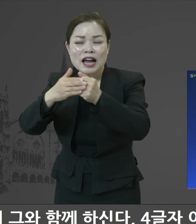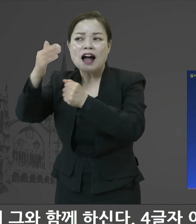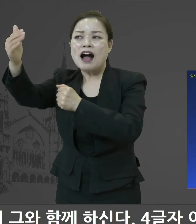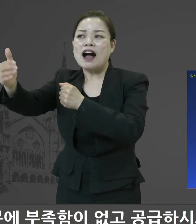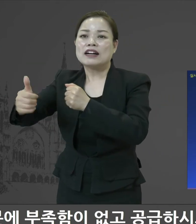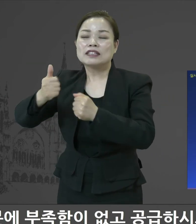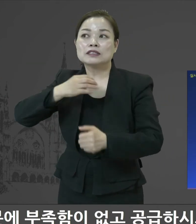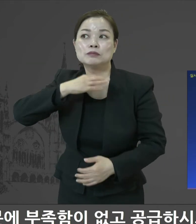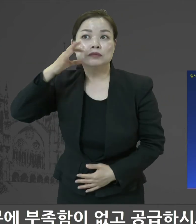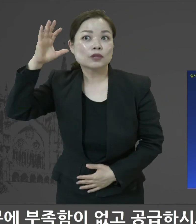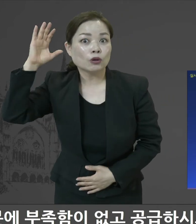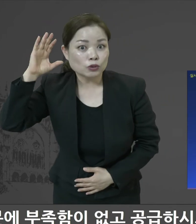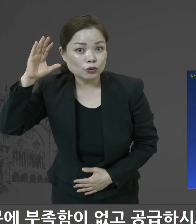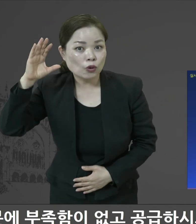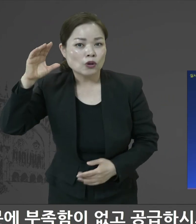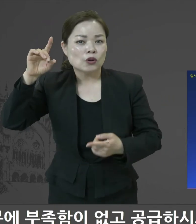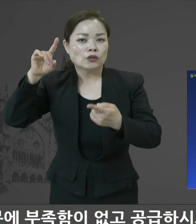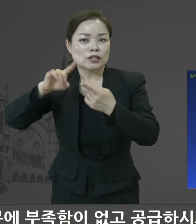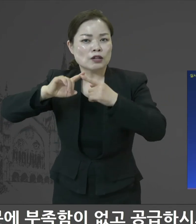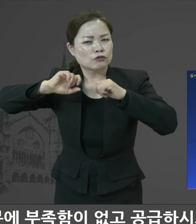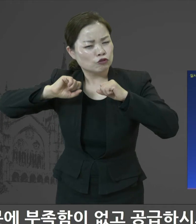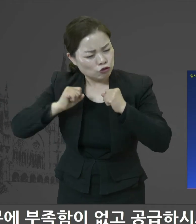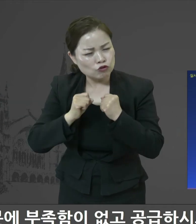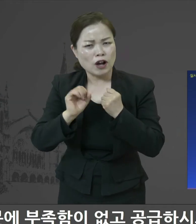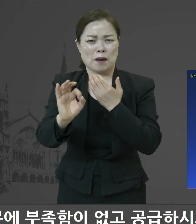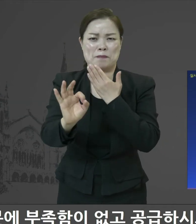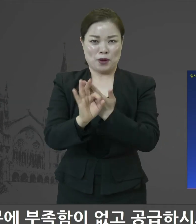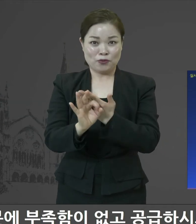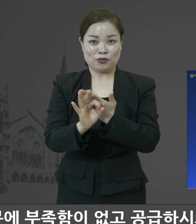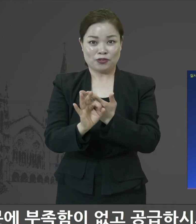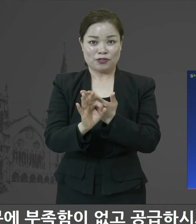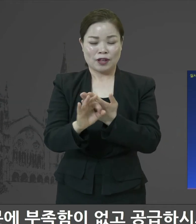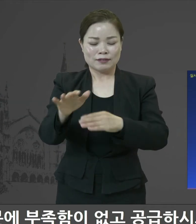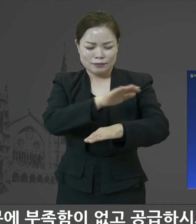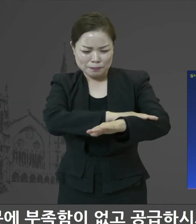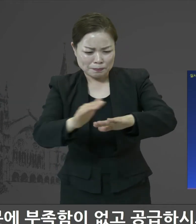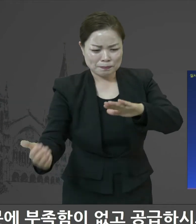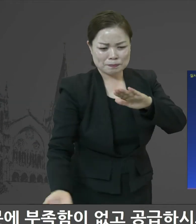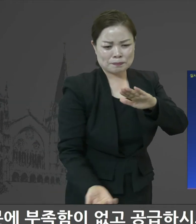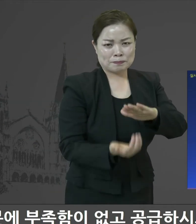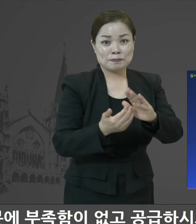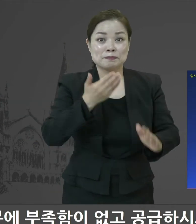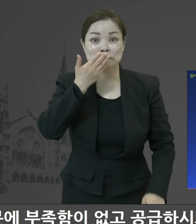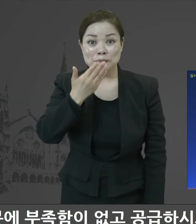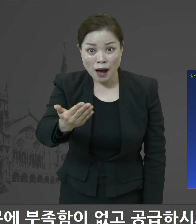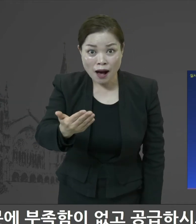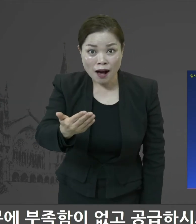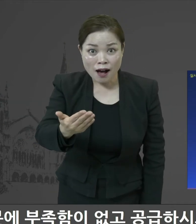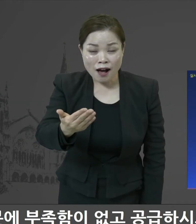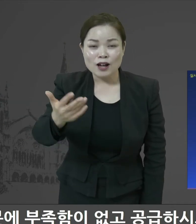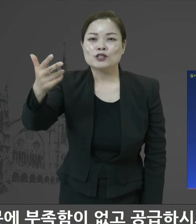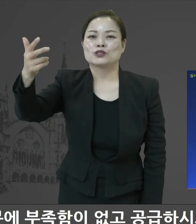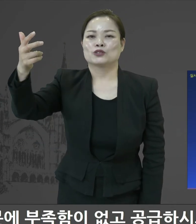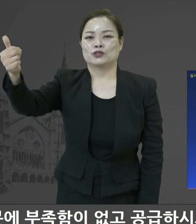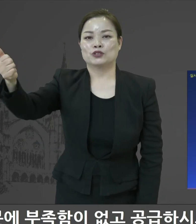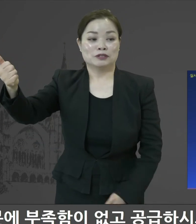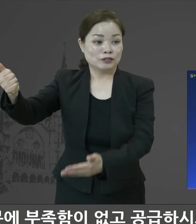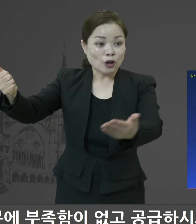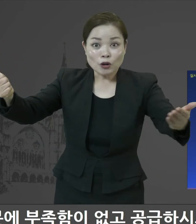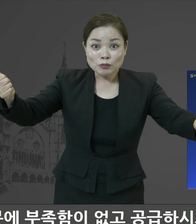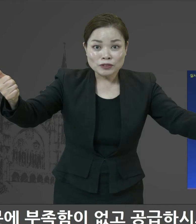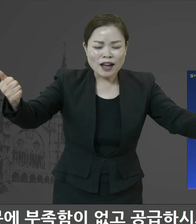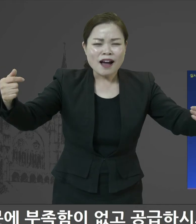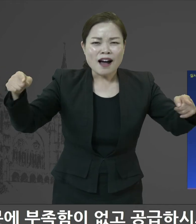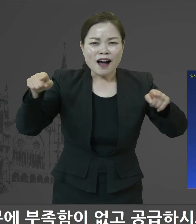하나님의 음성을 듣고 인도함을 받고 따라가기만 하면 형통한 삶을 살아갈 수밖에 없죠. 주님이